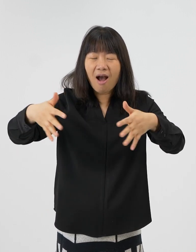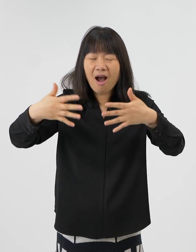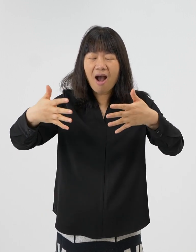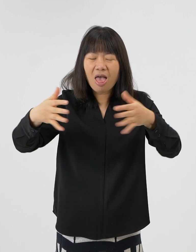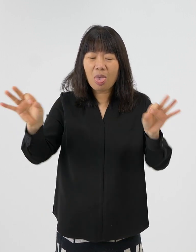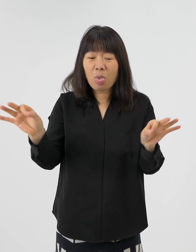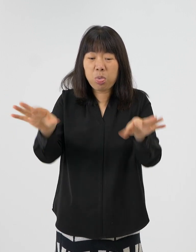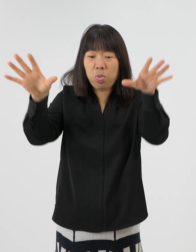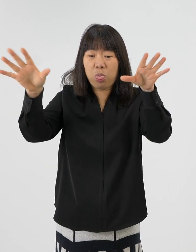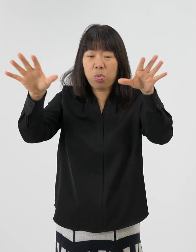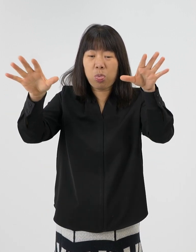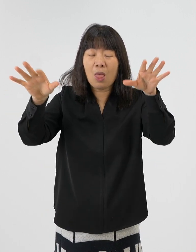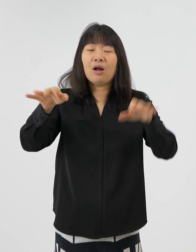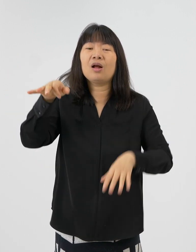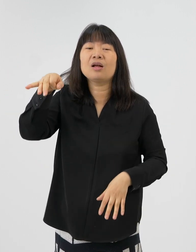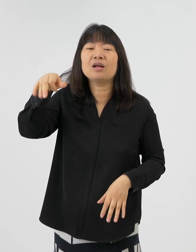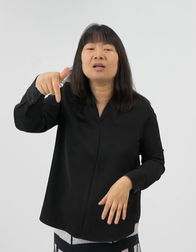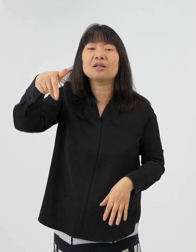겨와 같도다.